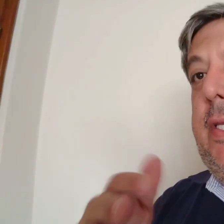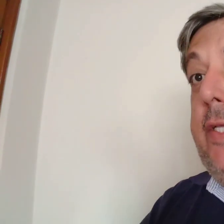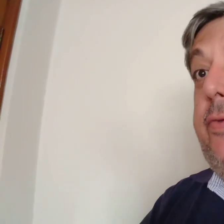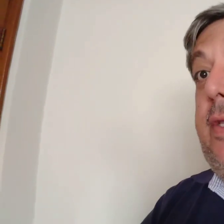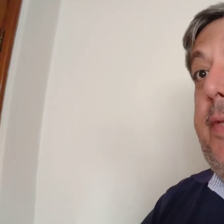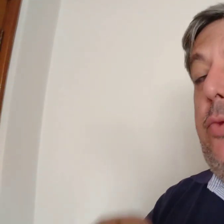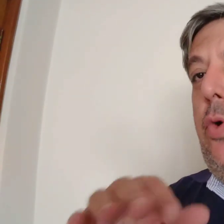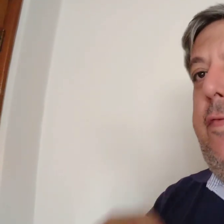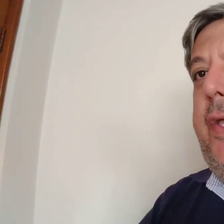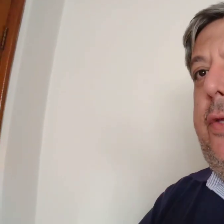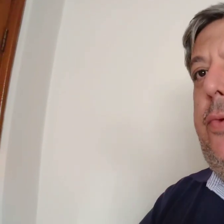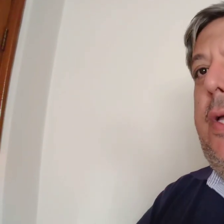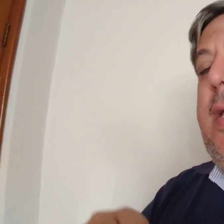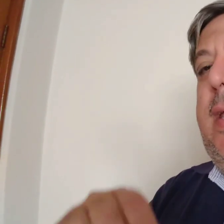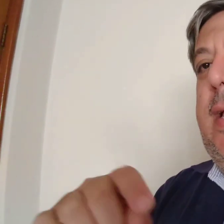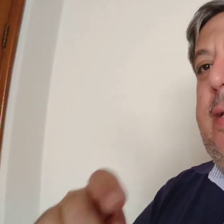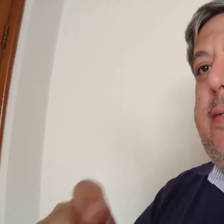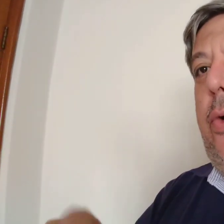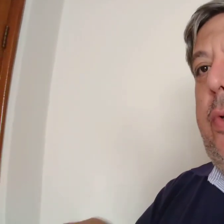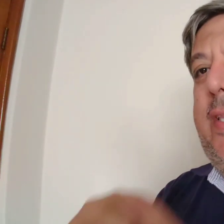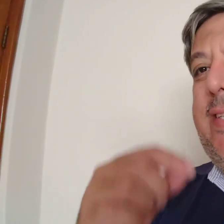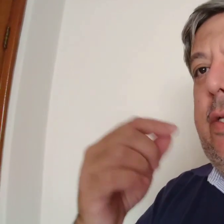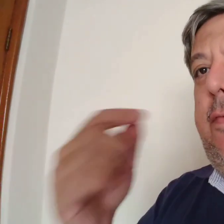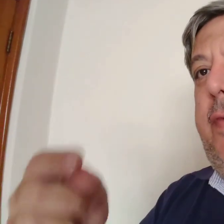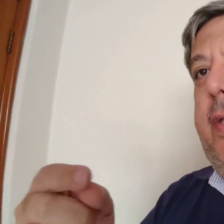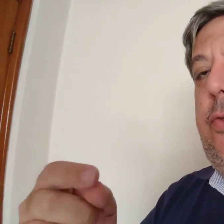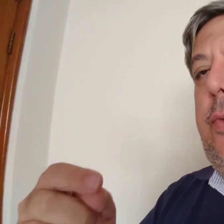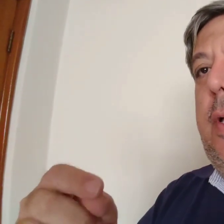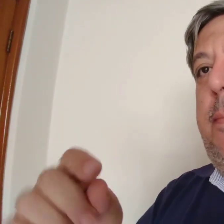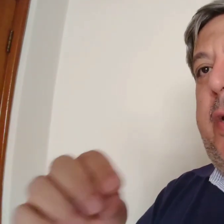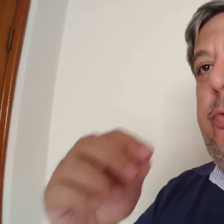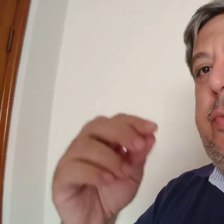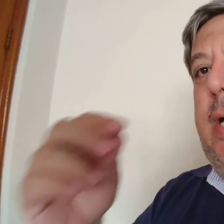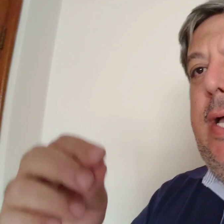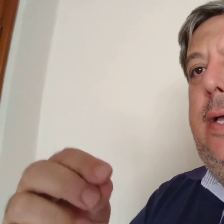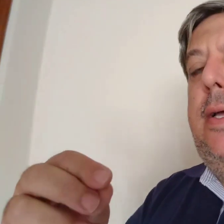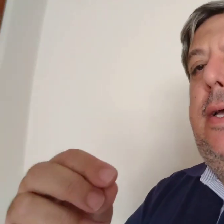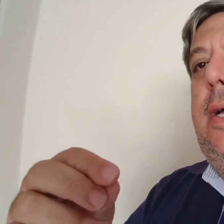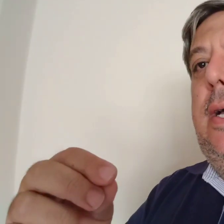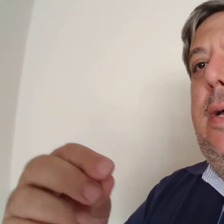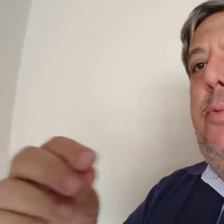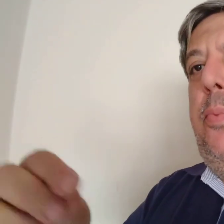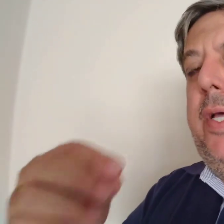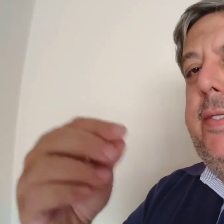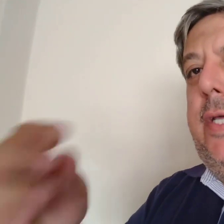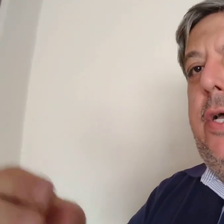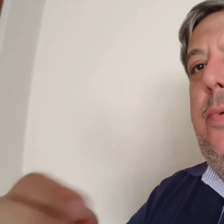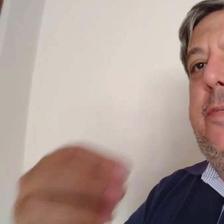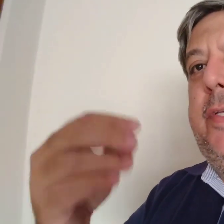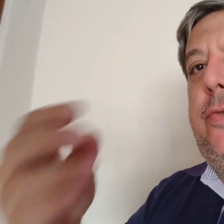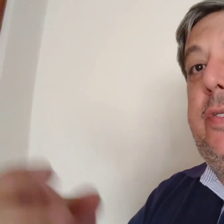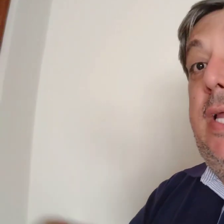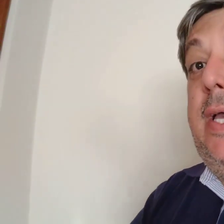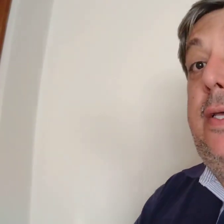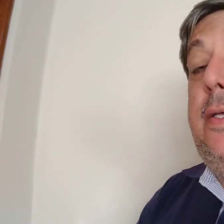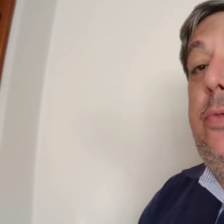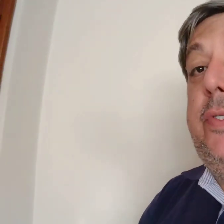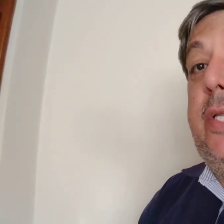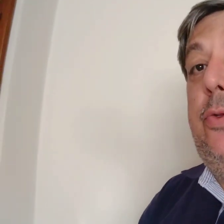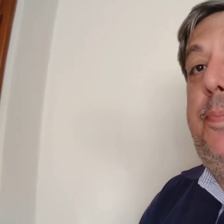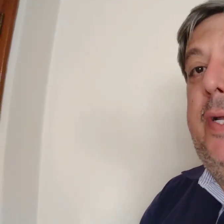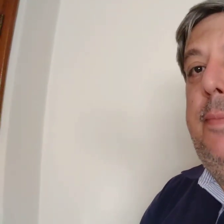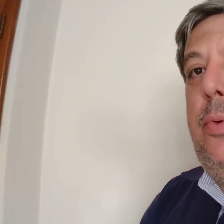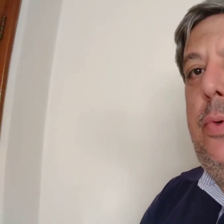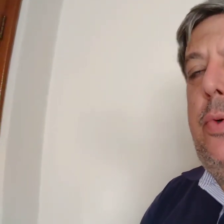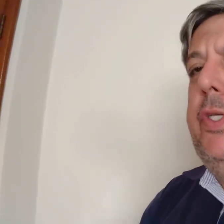presidente e ministros também do governo em relação ao que está sendo feito para ajudar a população, as pessoas lá